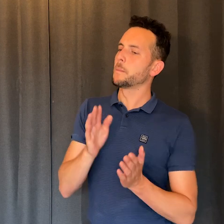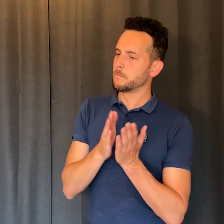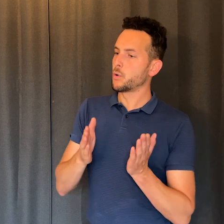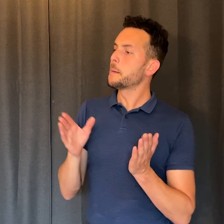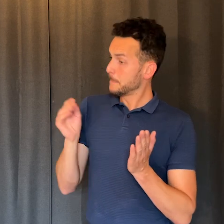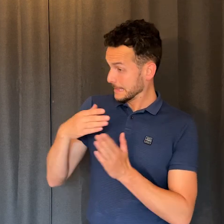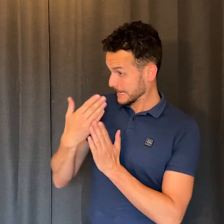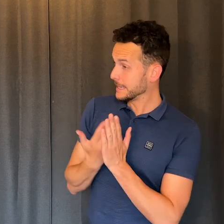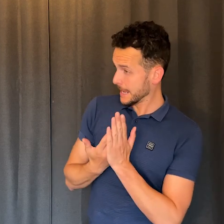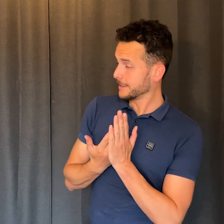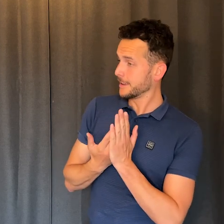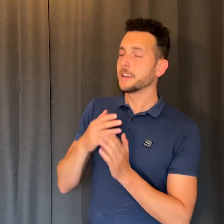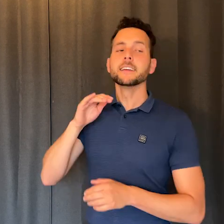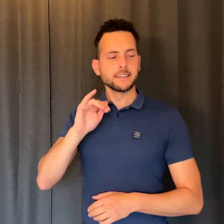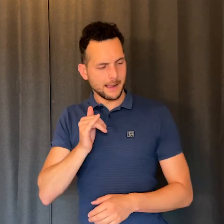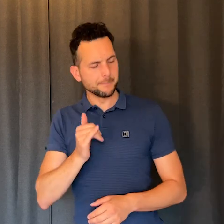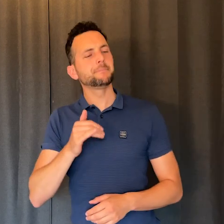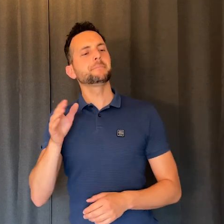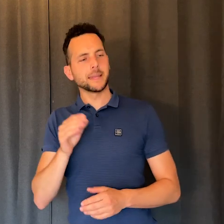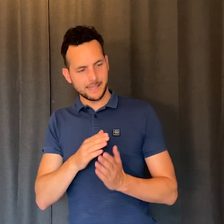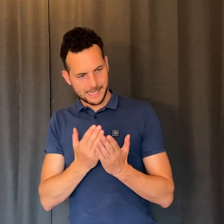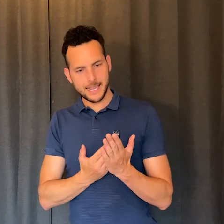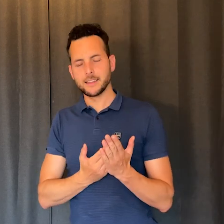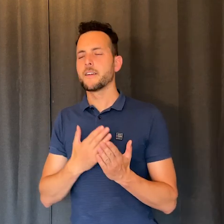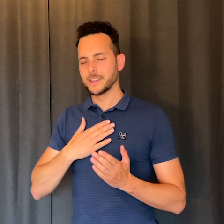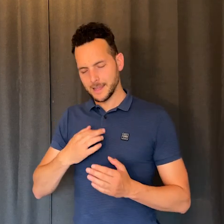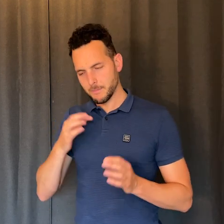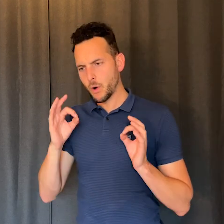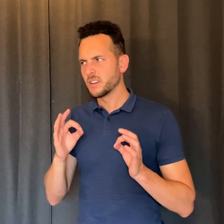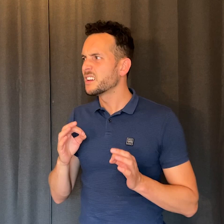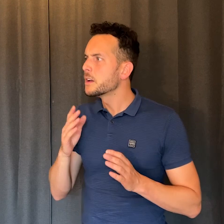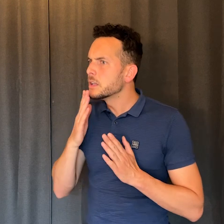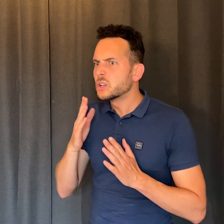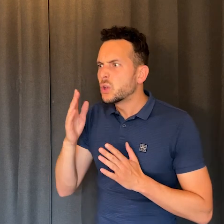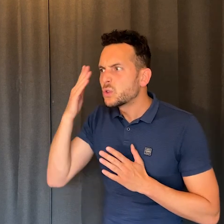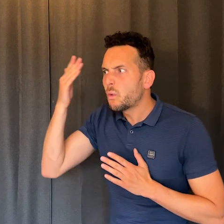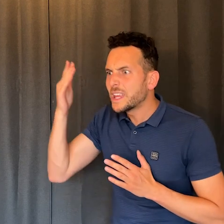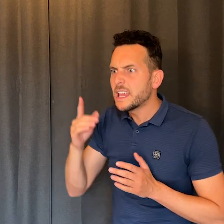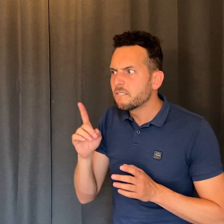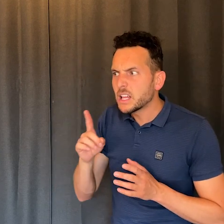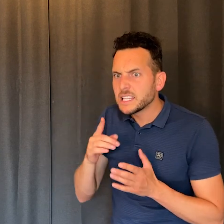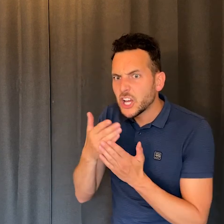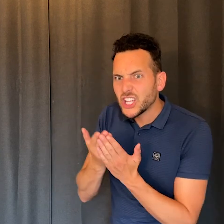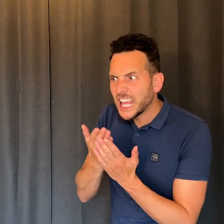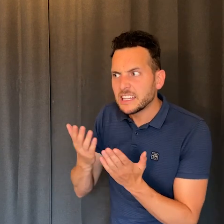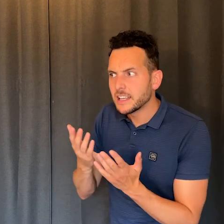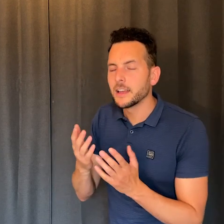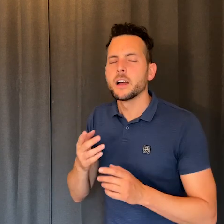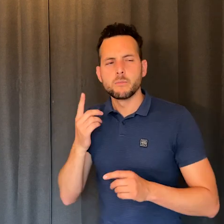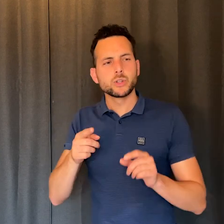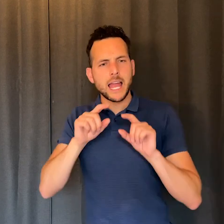Met gedichten, zei u, hè? Met gedichten, ja. Oké. Okay. Sofie. Ja, vind ik mooi. Wat zijn ook weer gedichten? Nou, volgens mij moet het dan een beetje rijmen